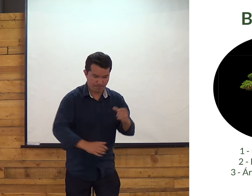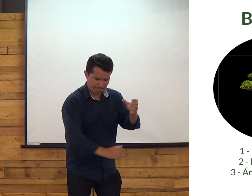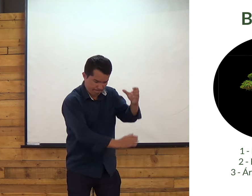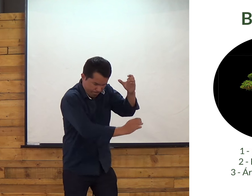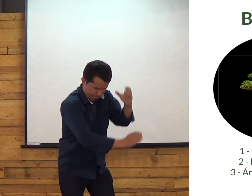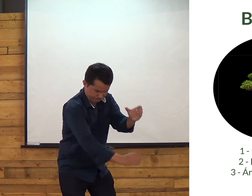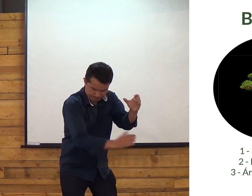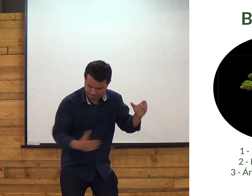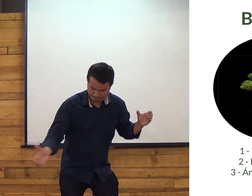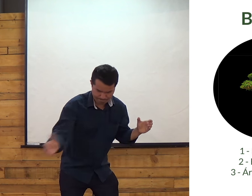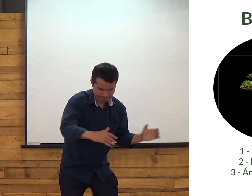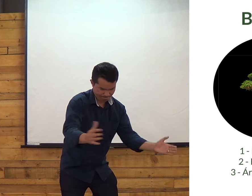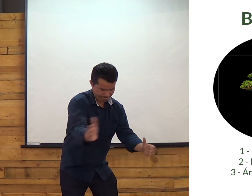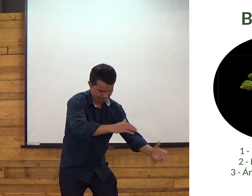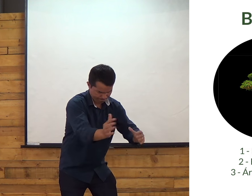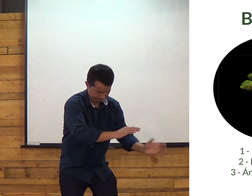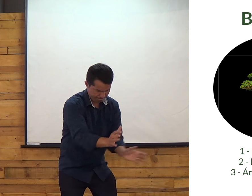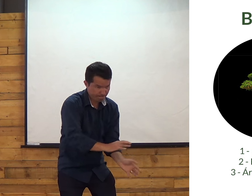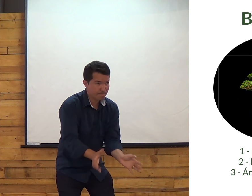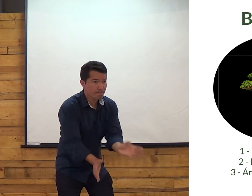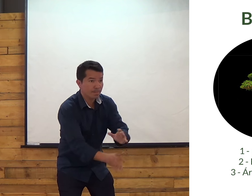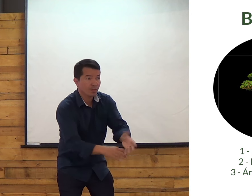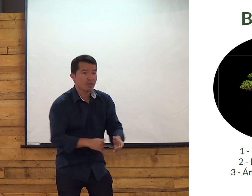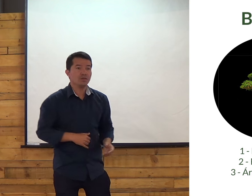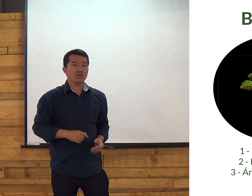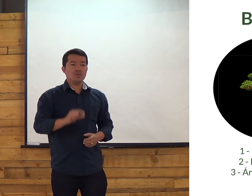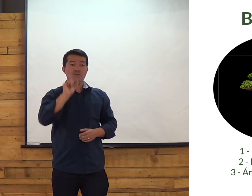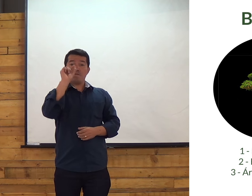um balde, e planta essa árvore.